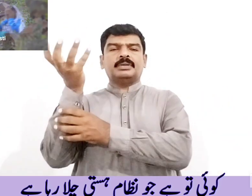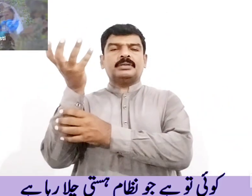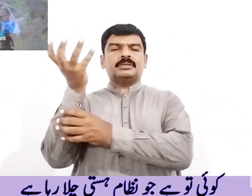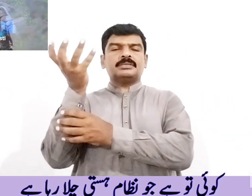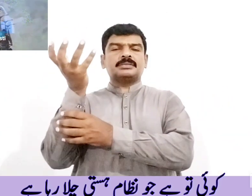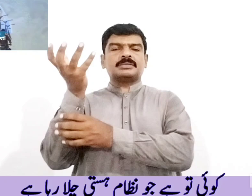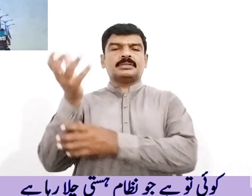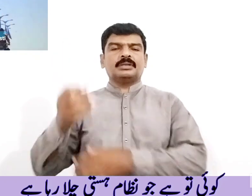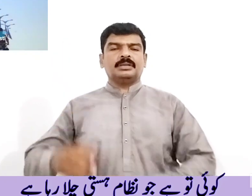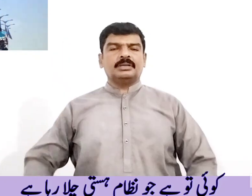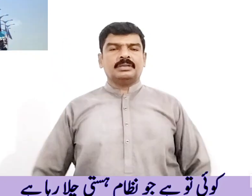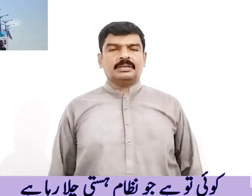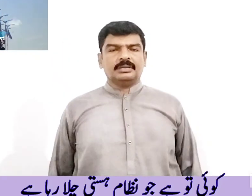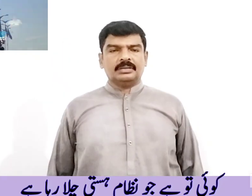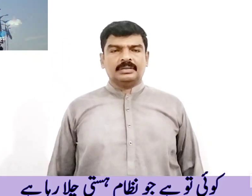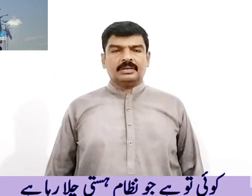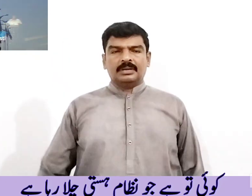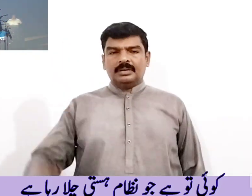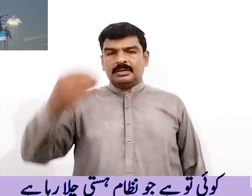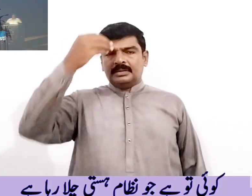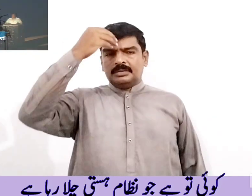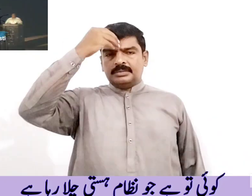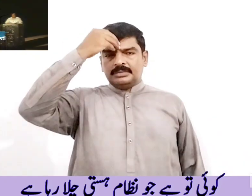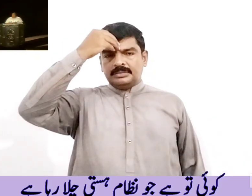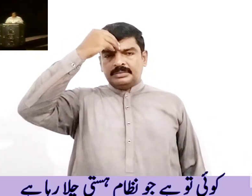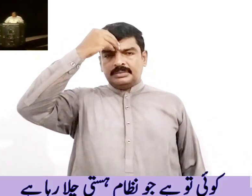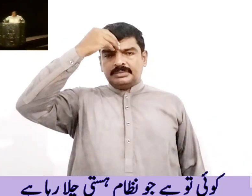निज़ाम हस्ती